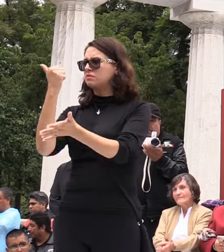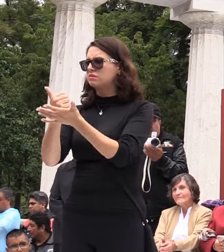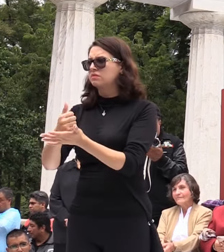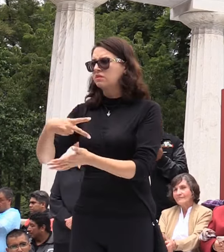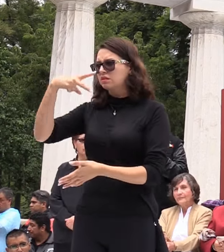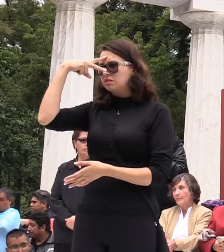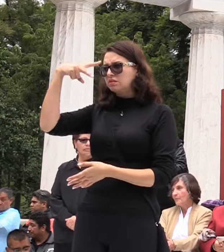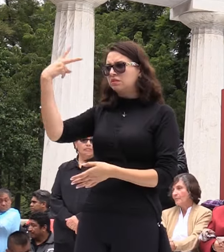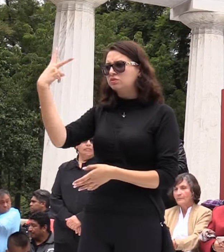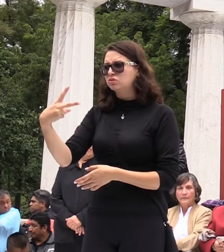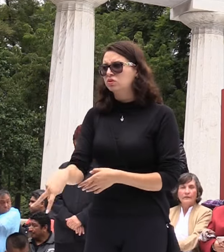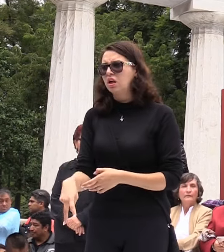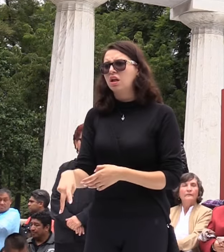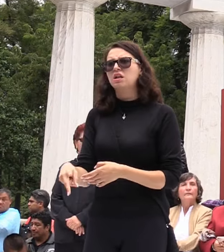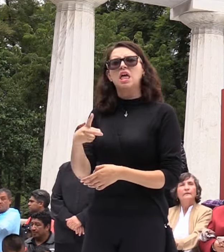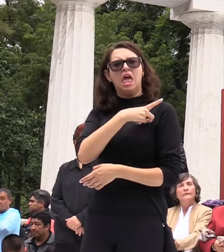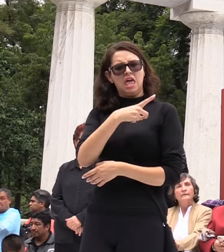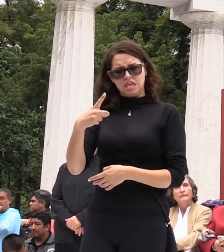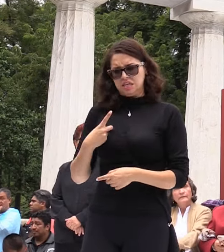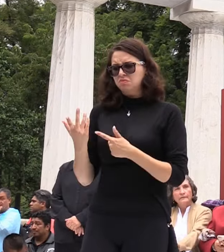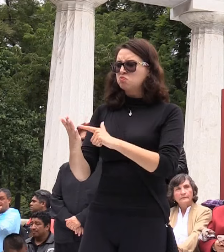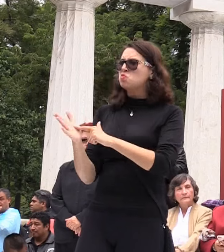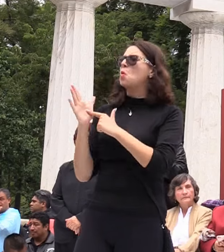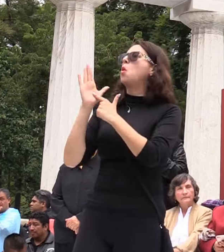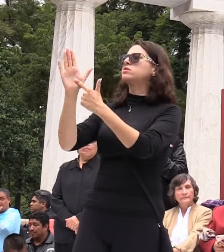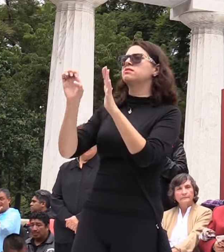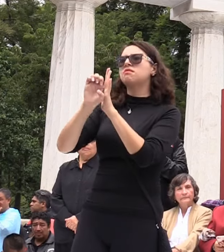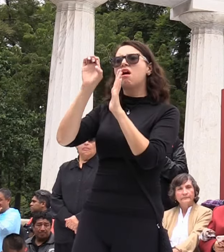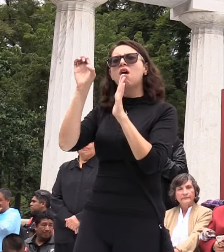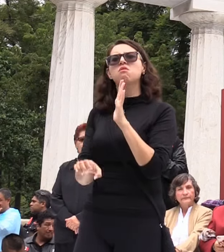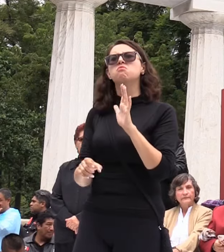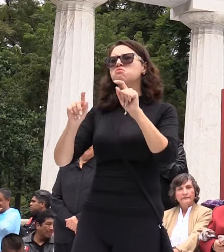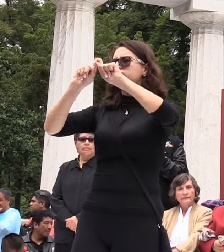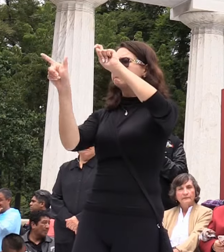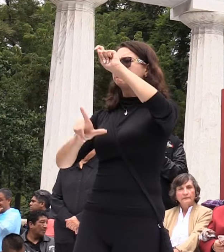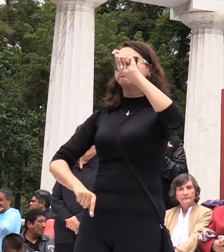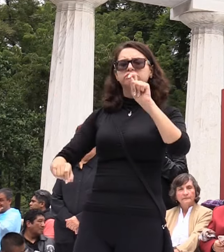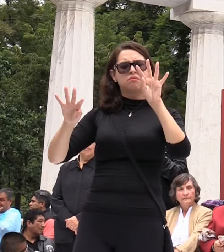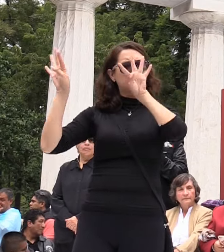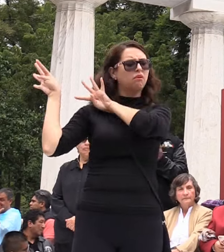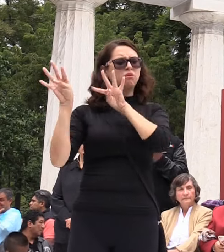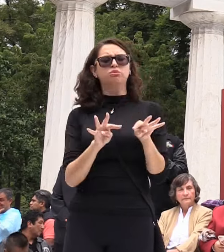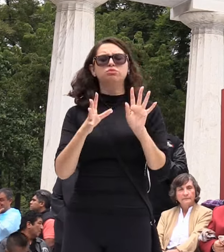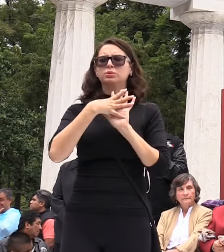México tiene que ser ejemplo para todo el país en materia